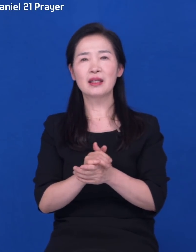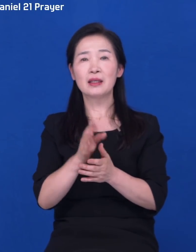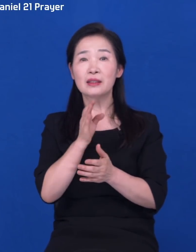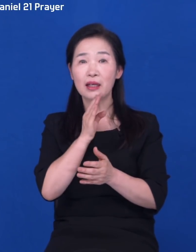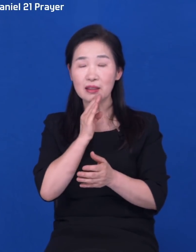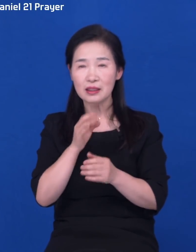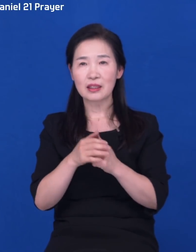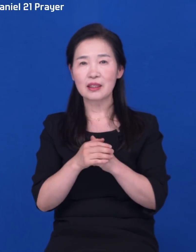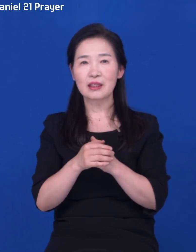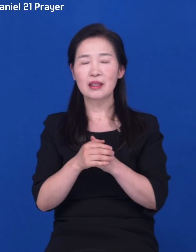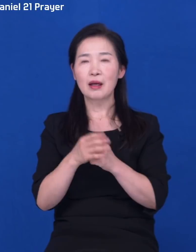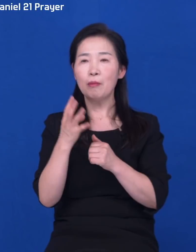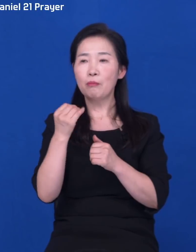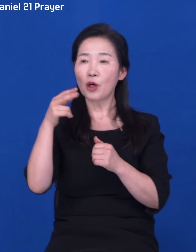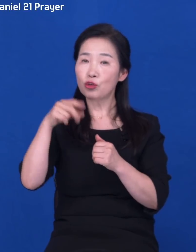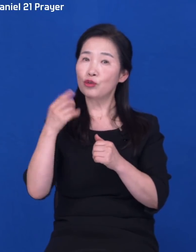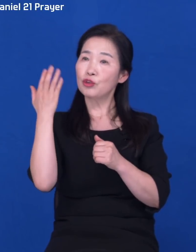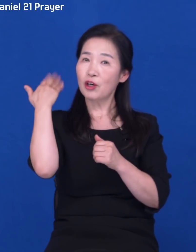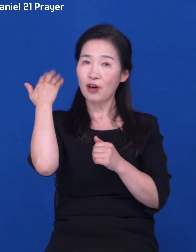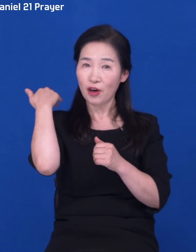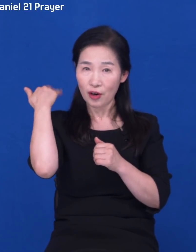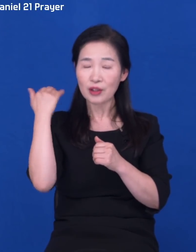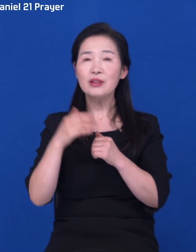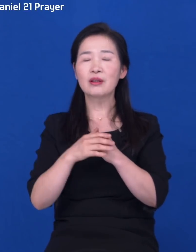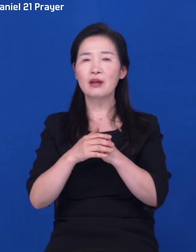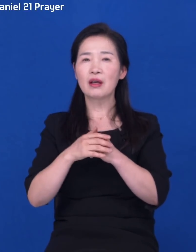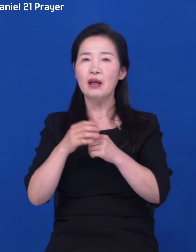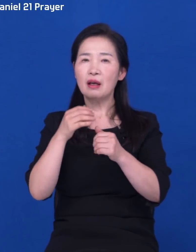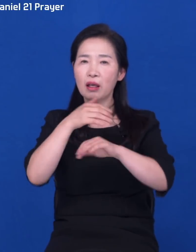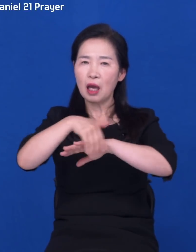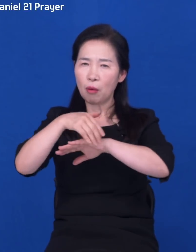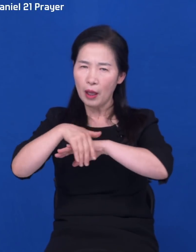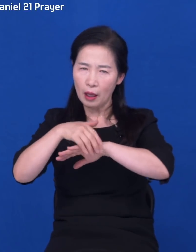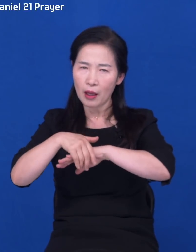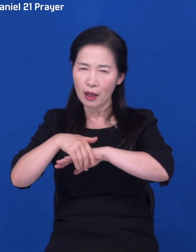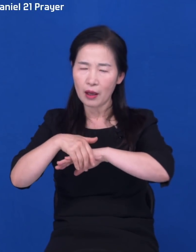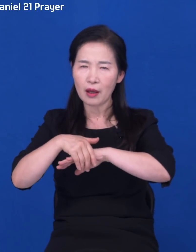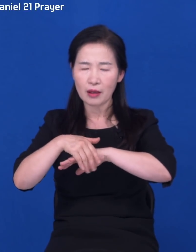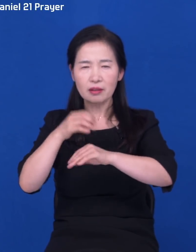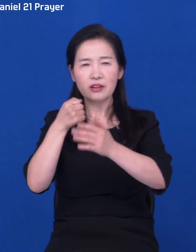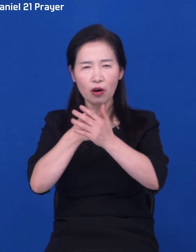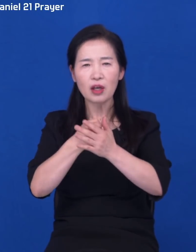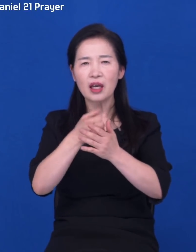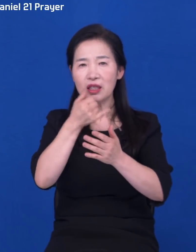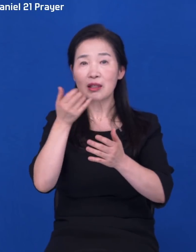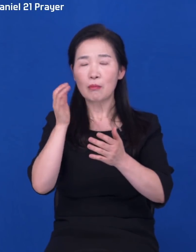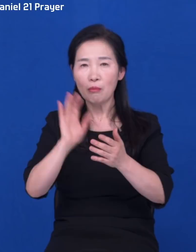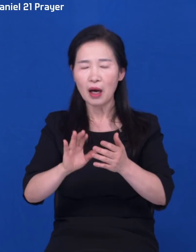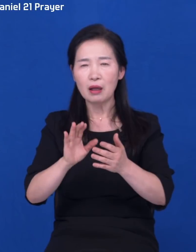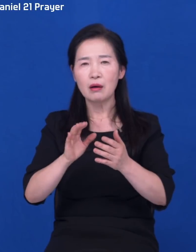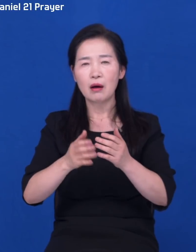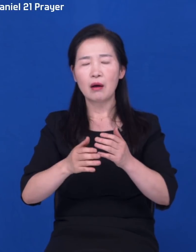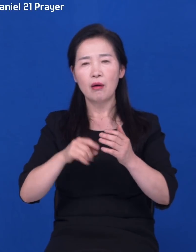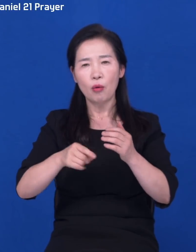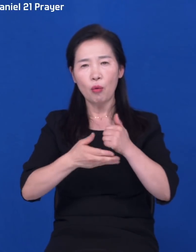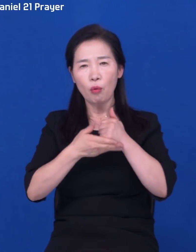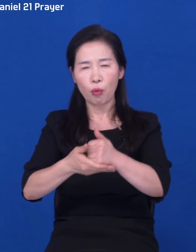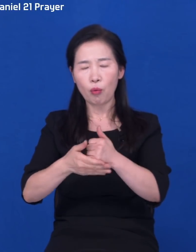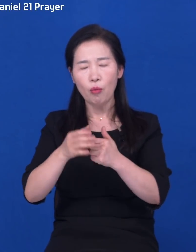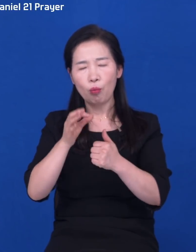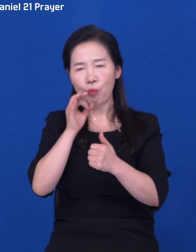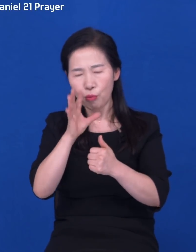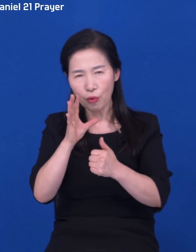실은 몇 주 전만 해도 이제 스케줄은 잡아져 있는데 혹시 이 스케줄을 감당하지 못하면 어떡하지?